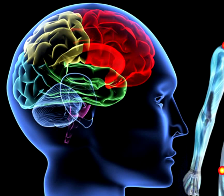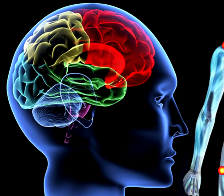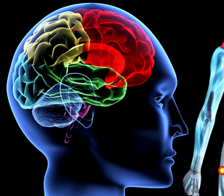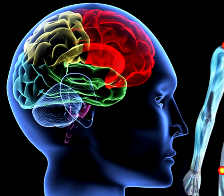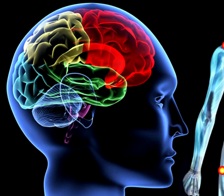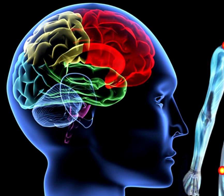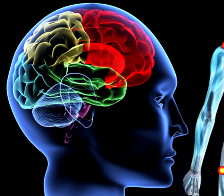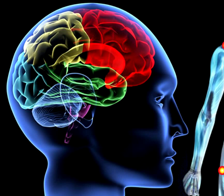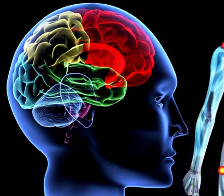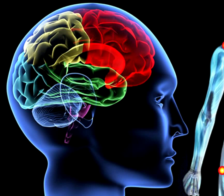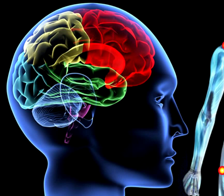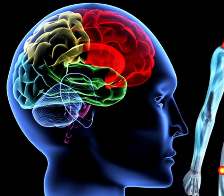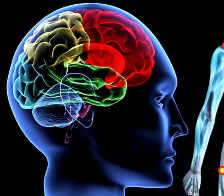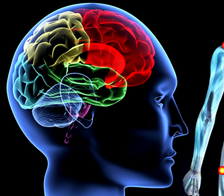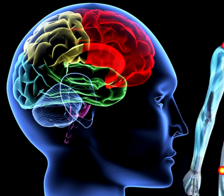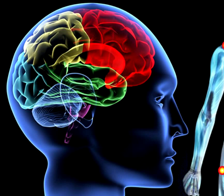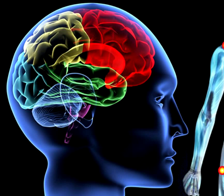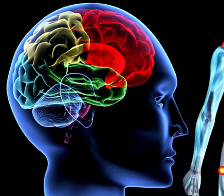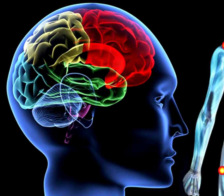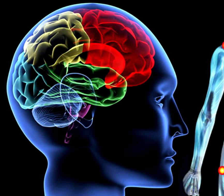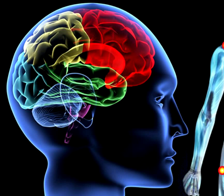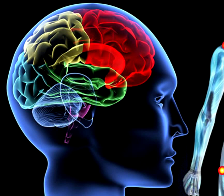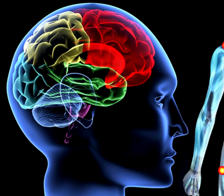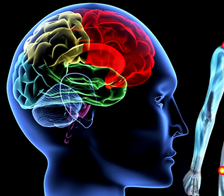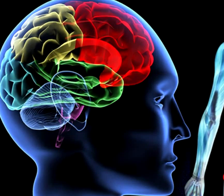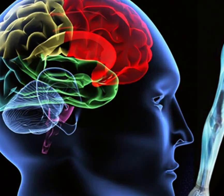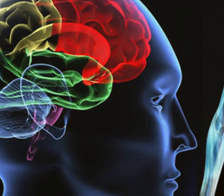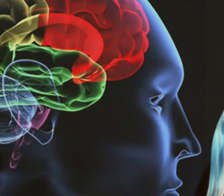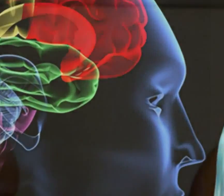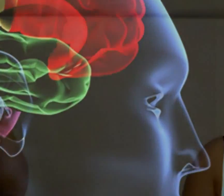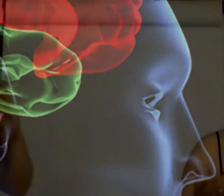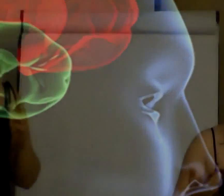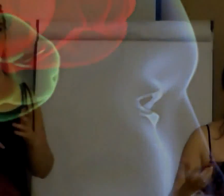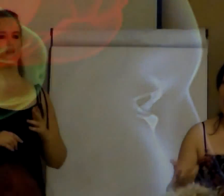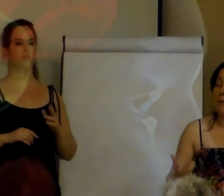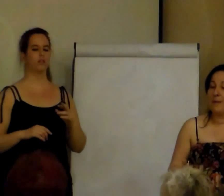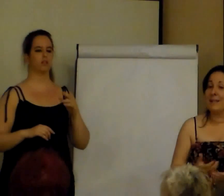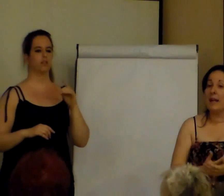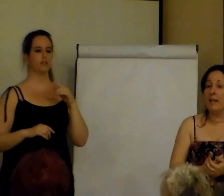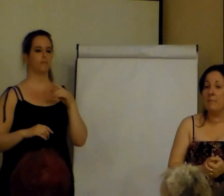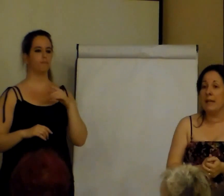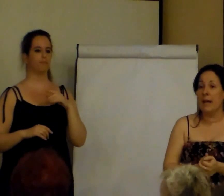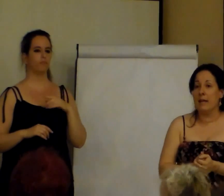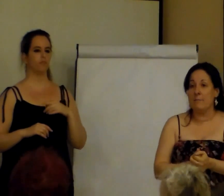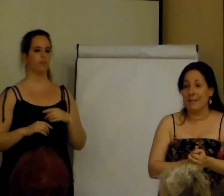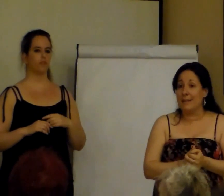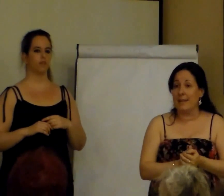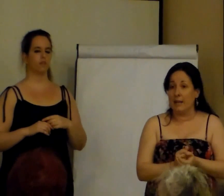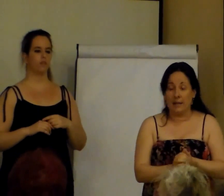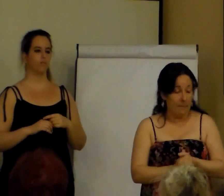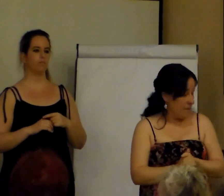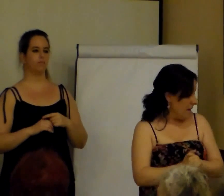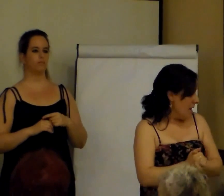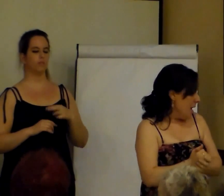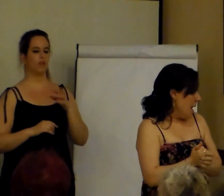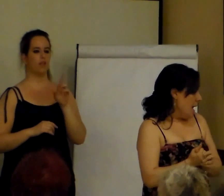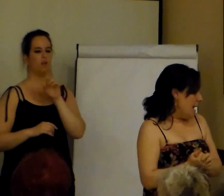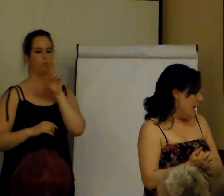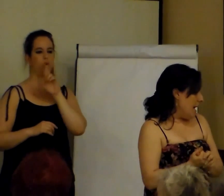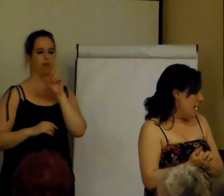antes de asociarlo con la histeria femenina, ¿sí? O sea, lo asoció, pero de una forma más académica y más